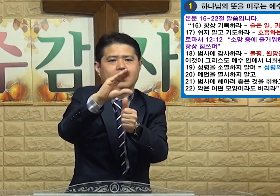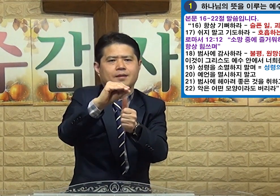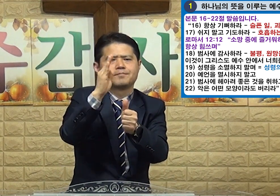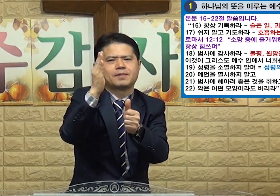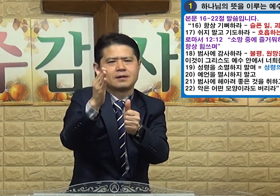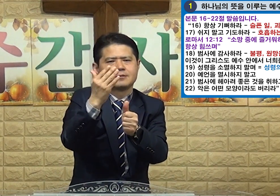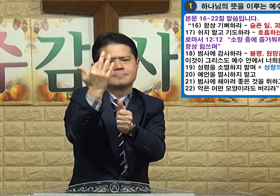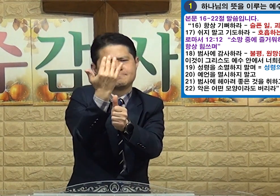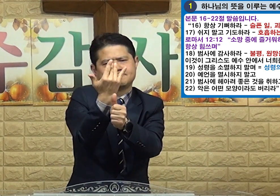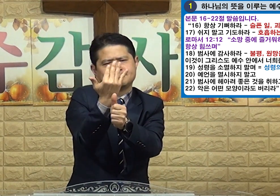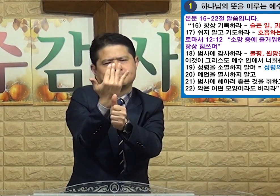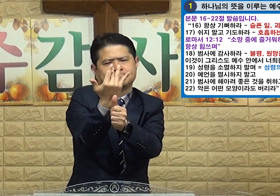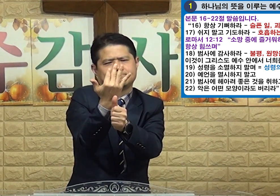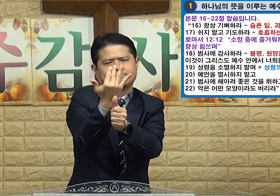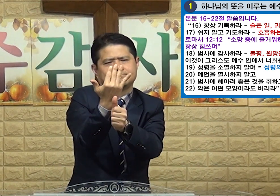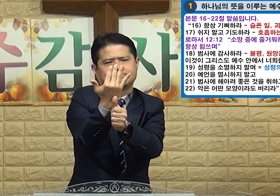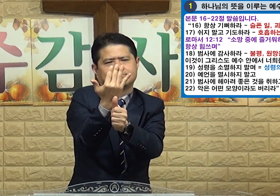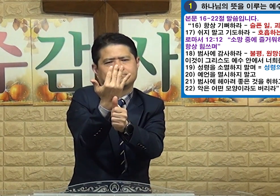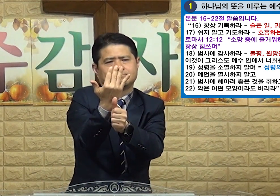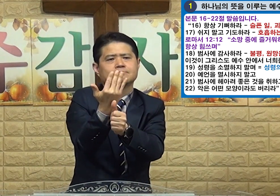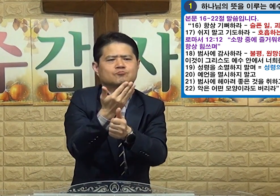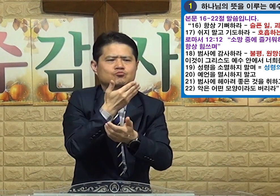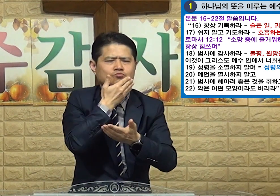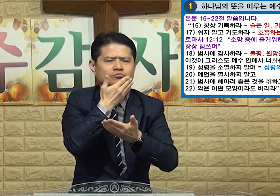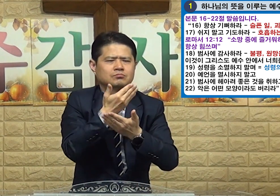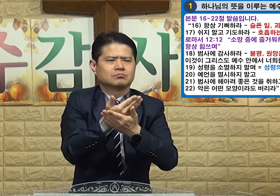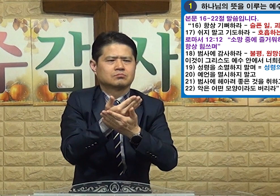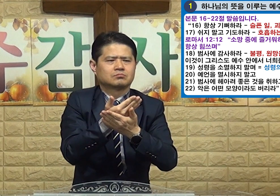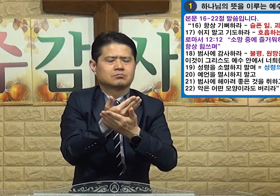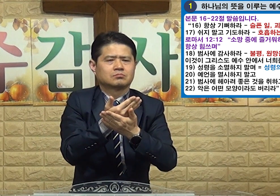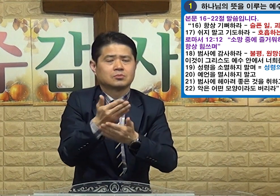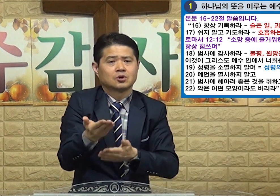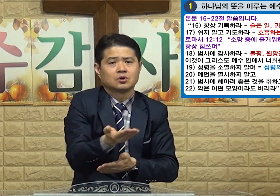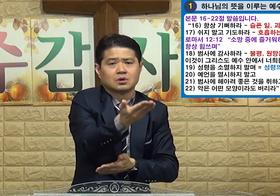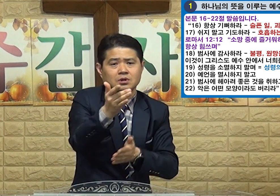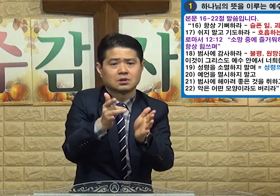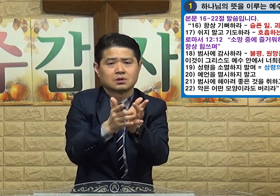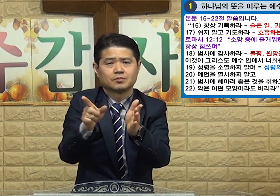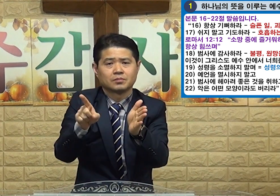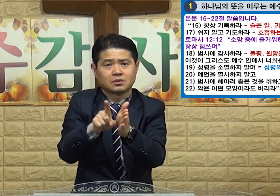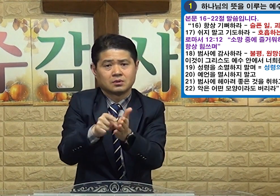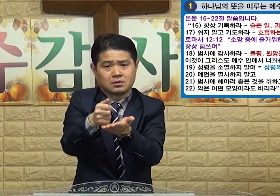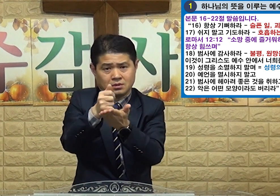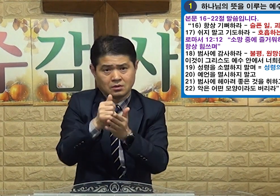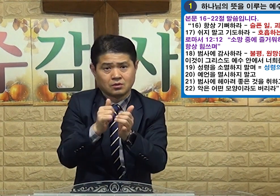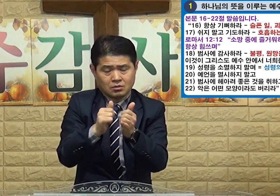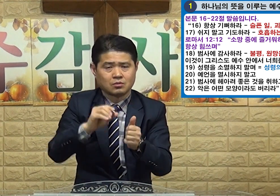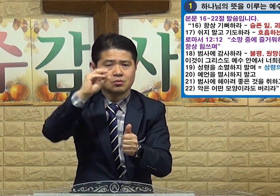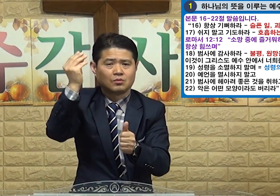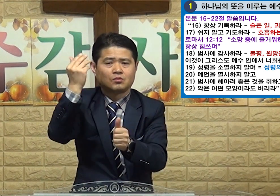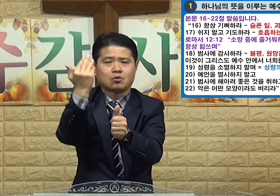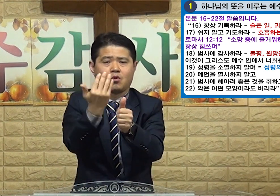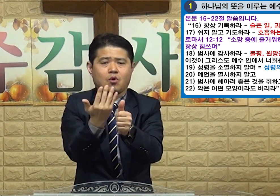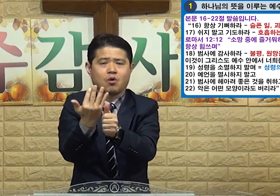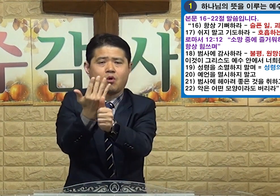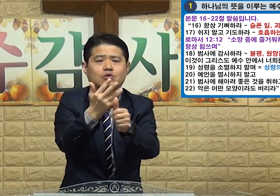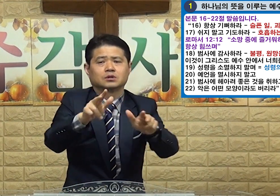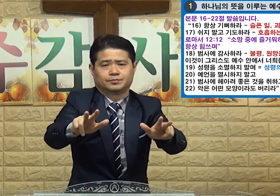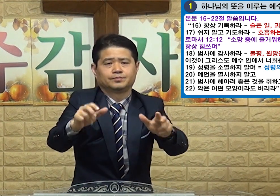불을 끄지 말라는 것입니다. 정말 중요한 말씀입니다. 우리가 예수님이 우리 안에 거하면